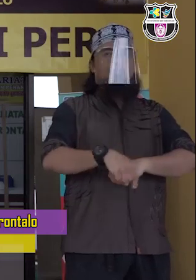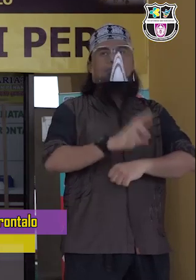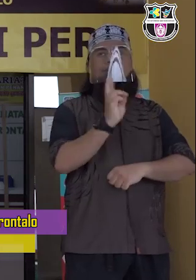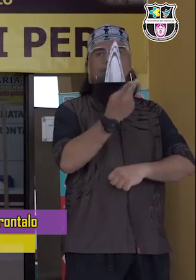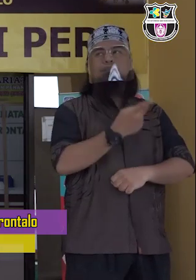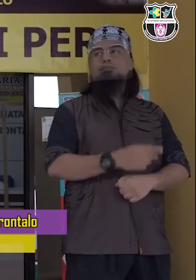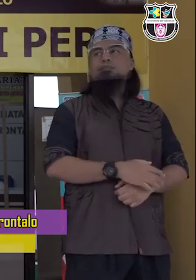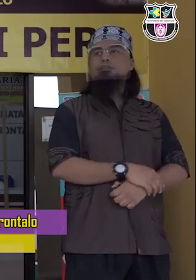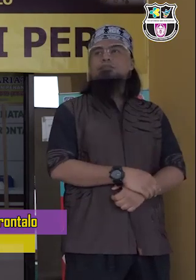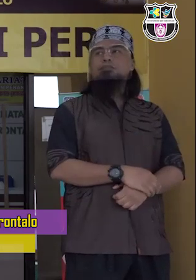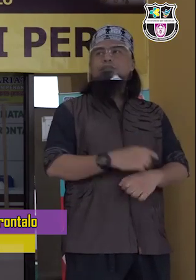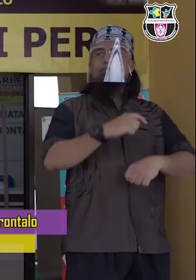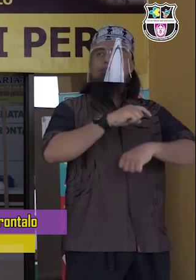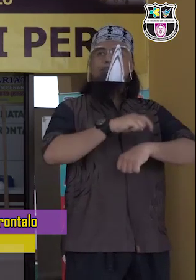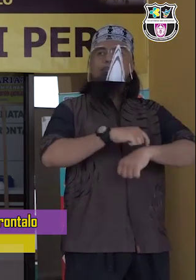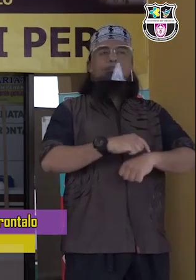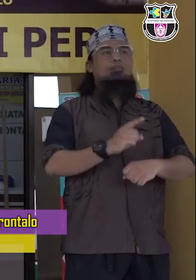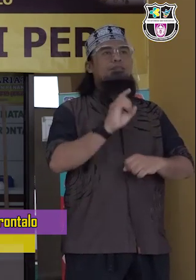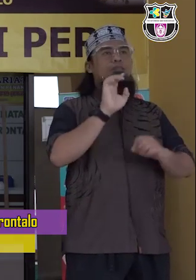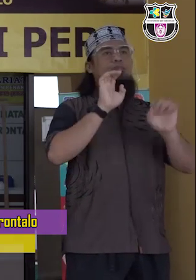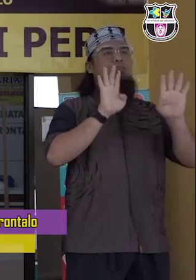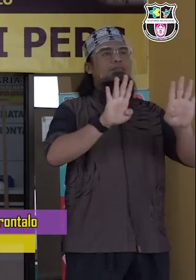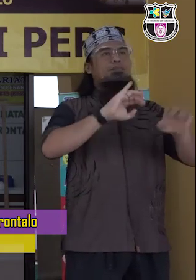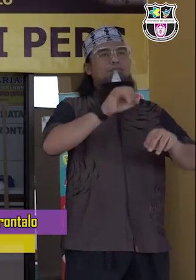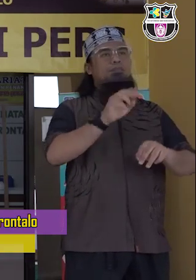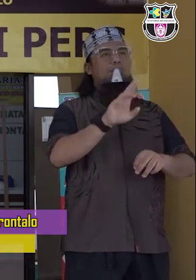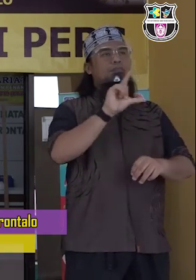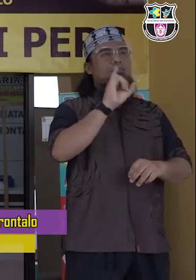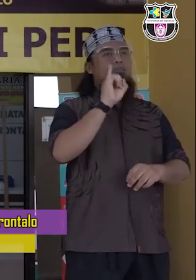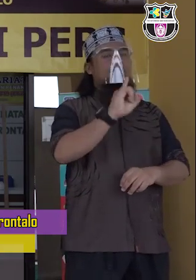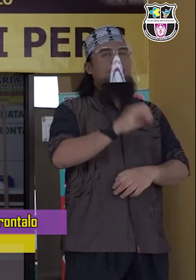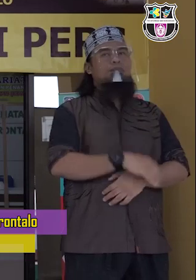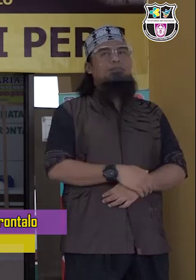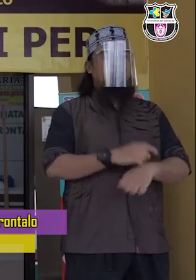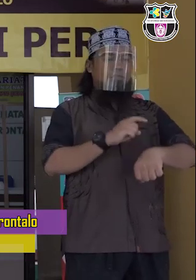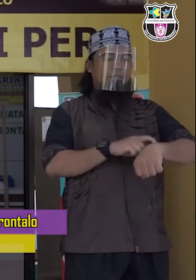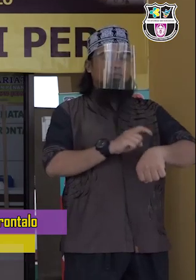tanggal 8 Juli 2020 pukul